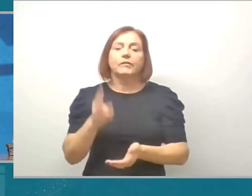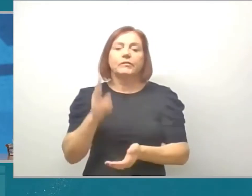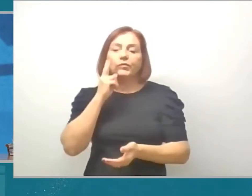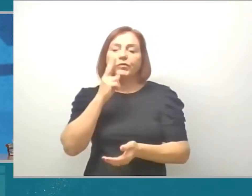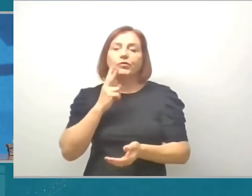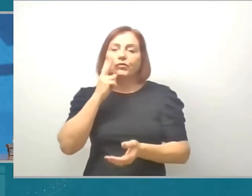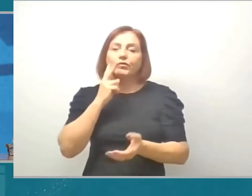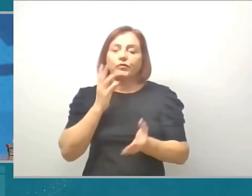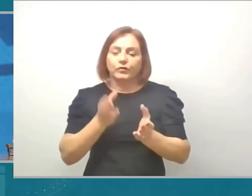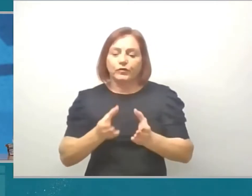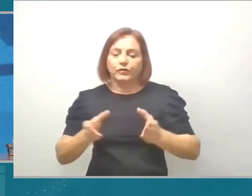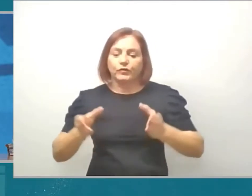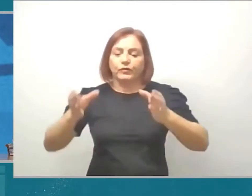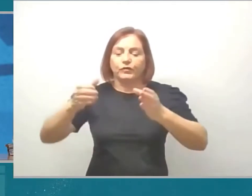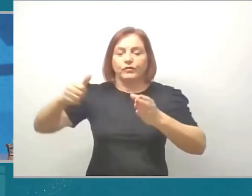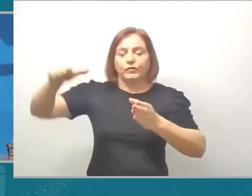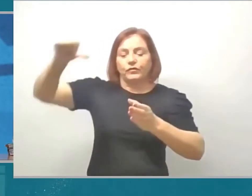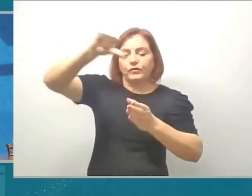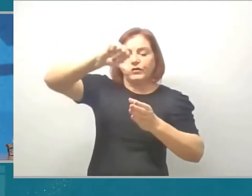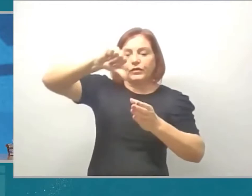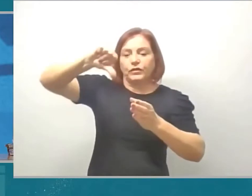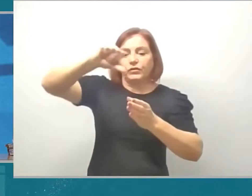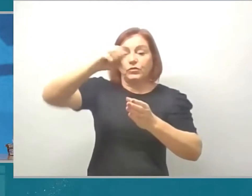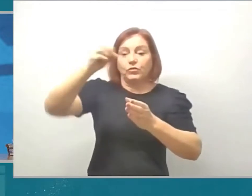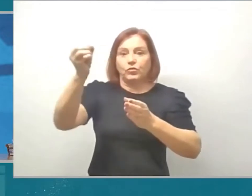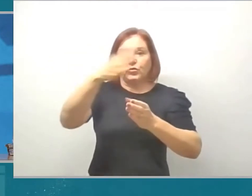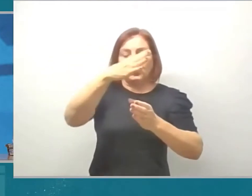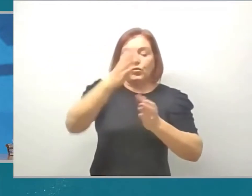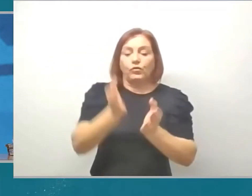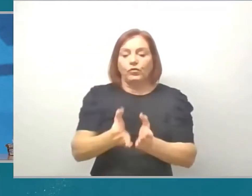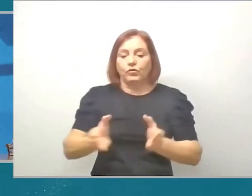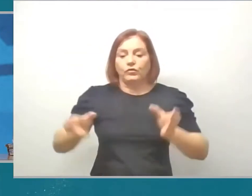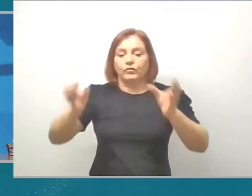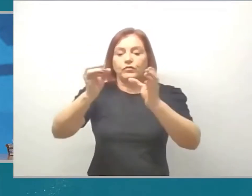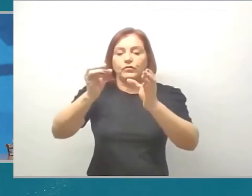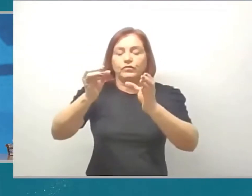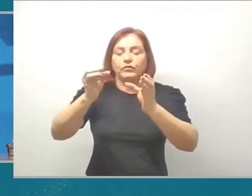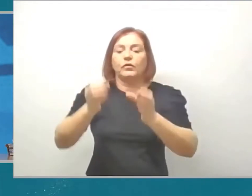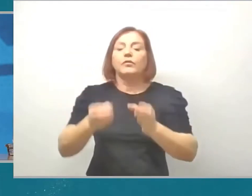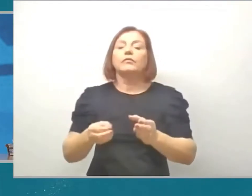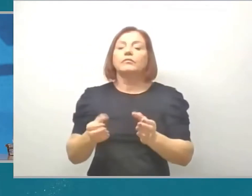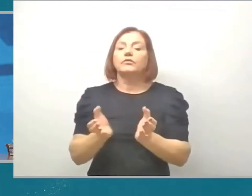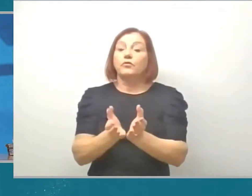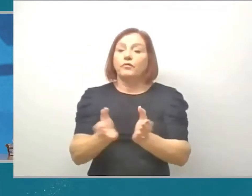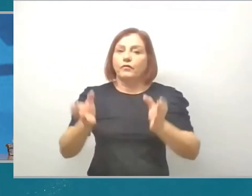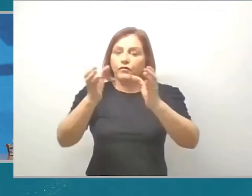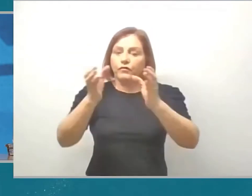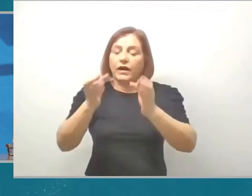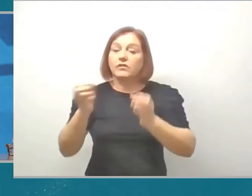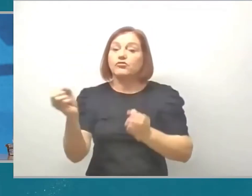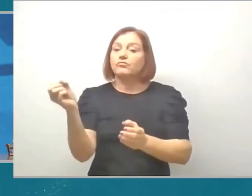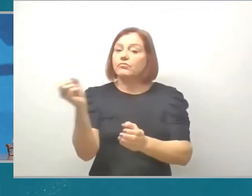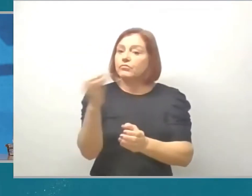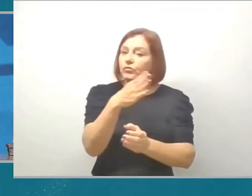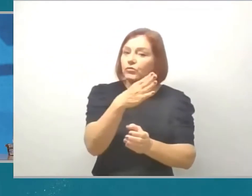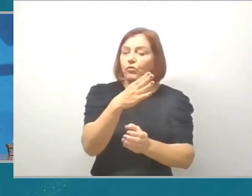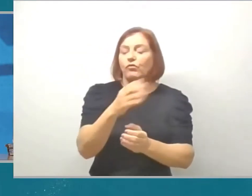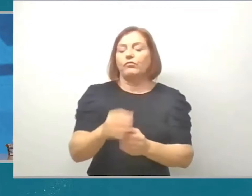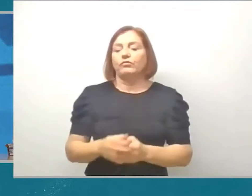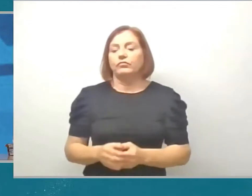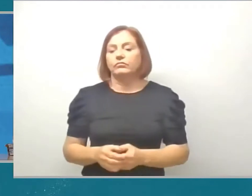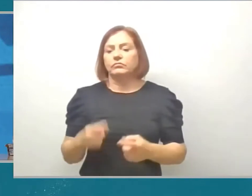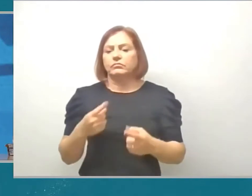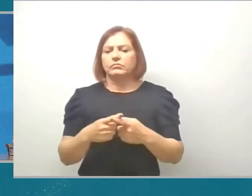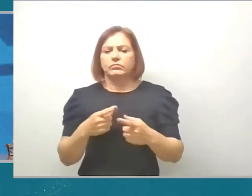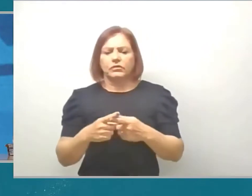velhos, porque o vinho novo tem um poder efervescente, ele tem um poder borbulhante, então ele fica